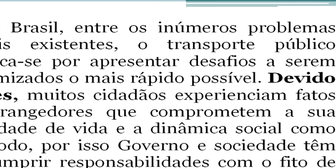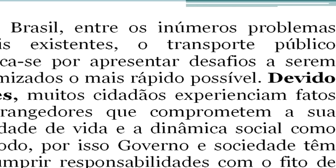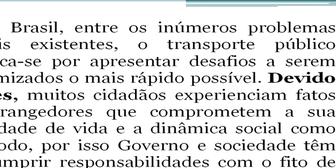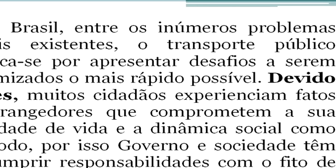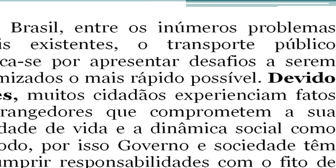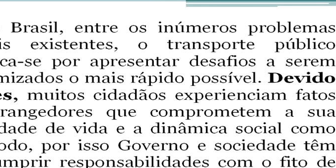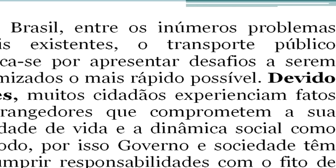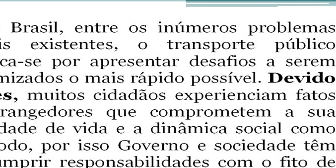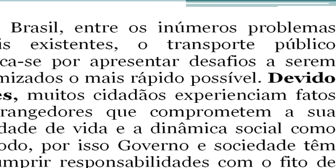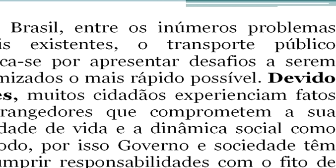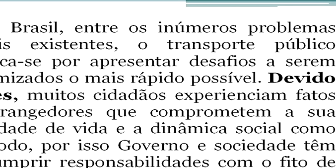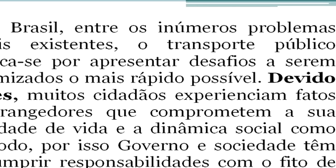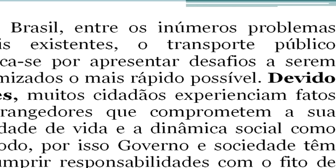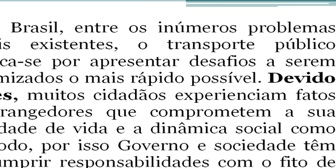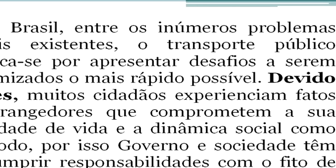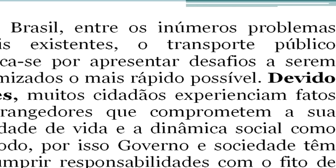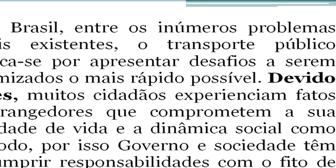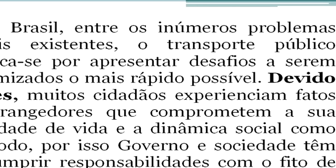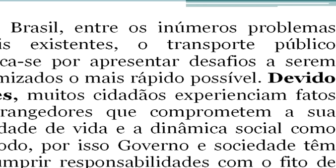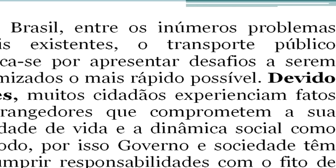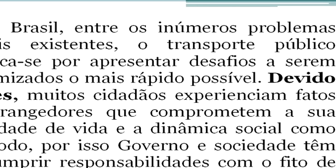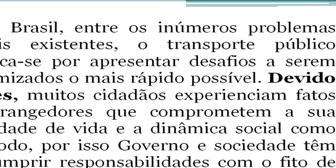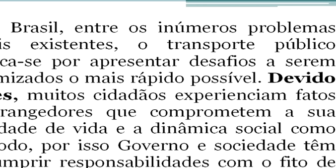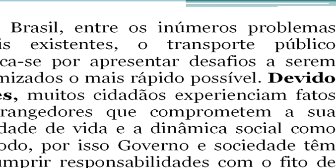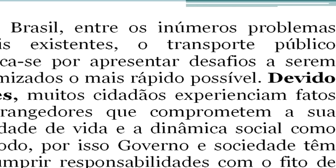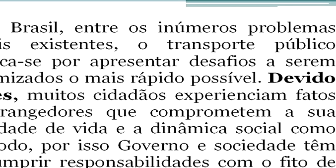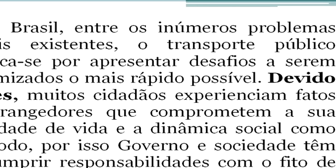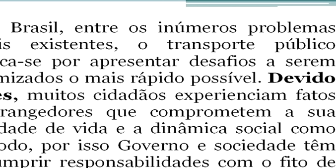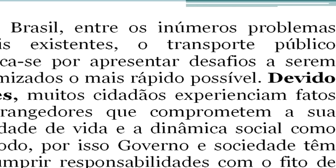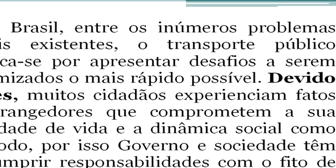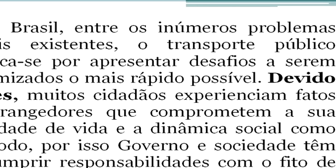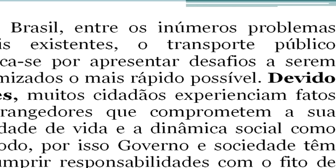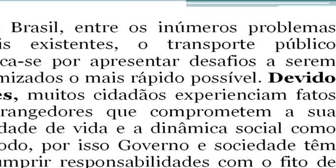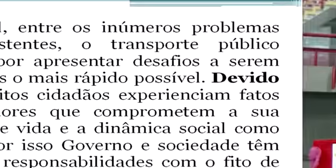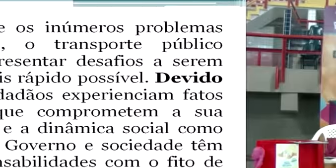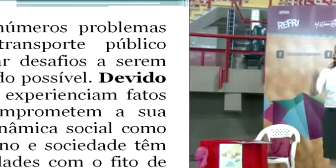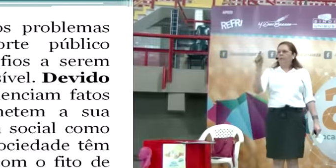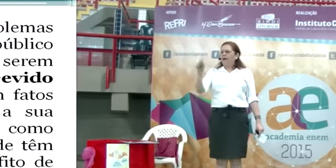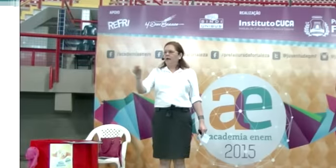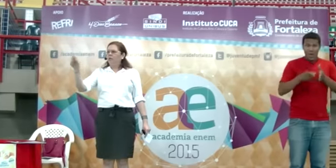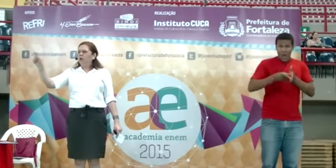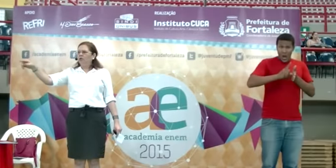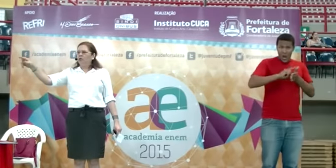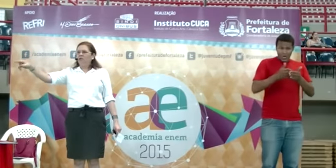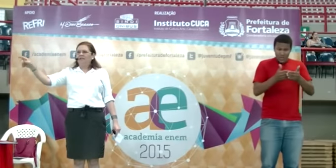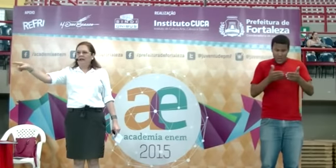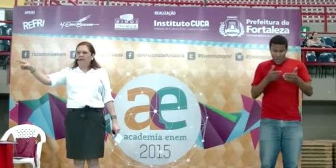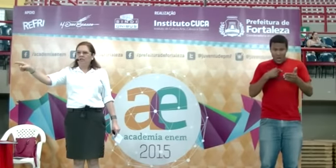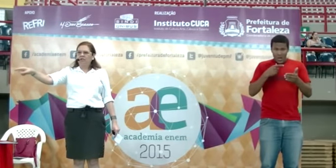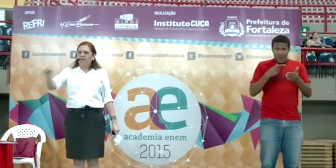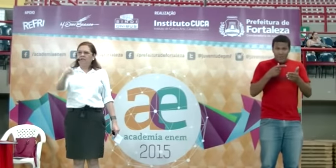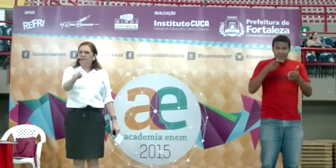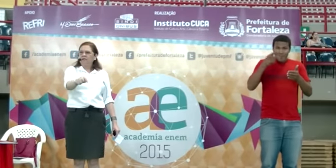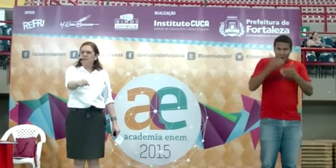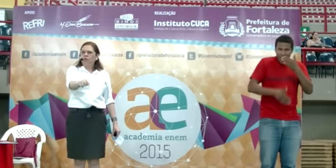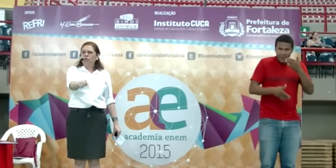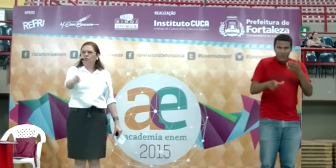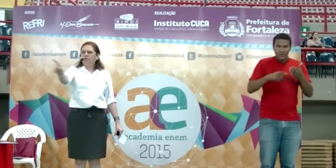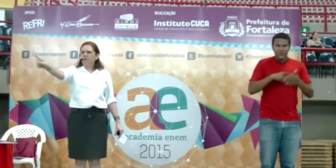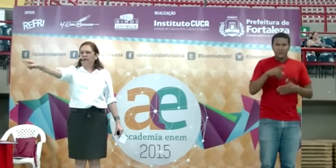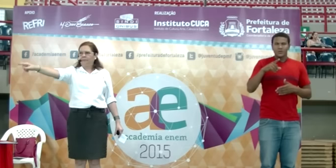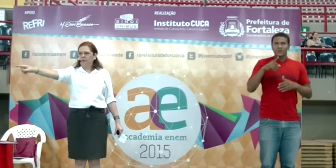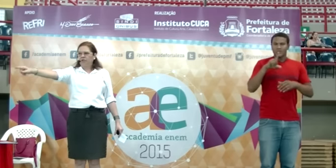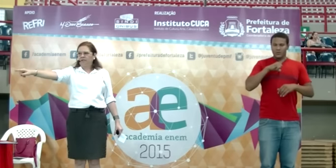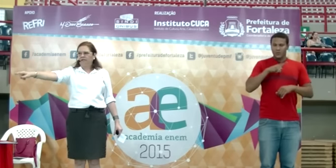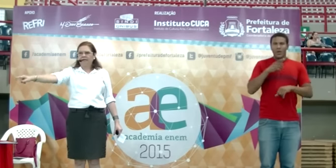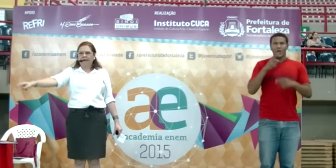problema? Governo e sociedade. Tá certo? Na véspera da prova, pega o módulo 7, isso aí